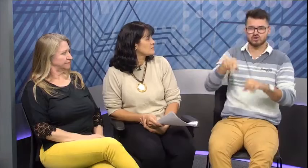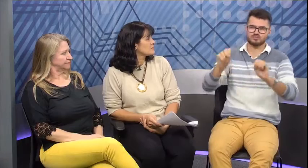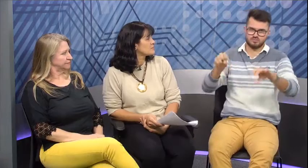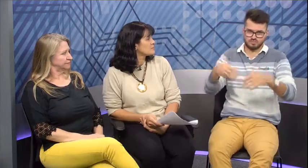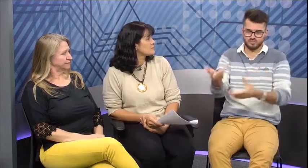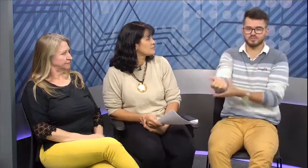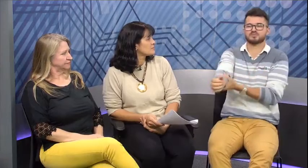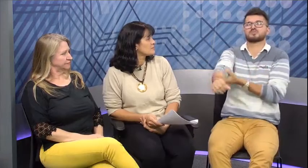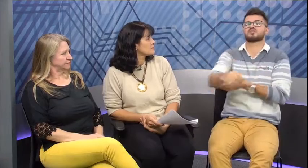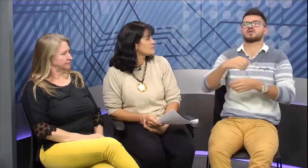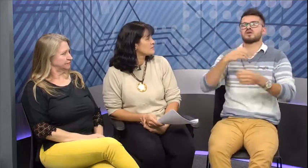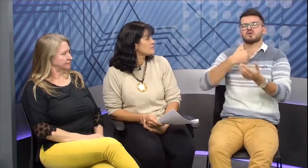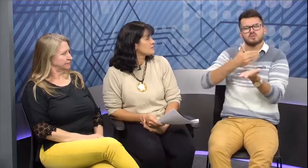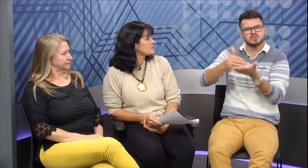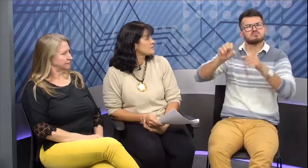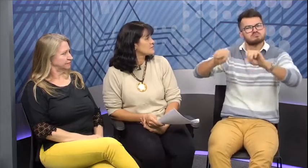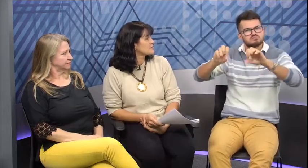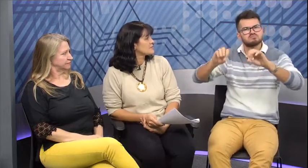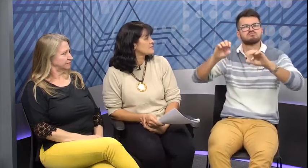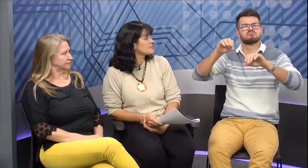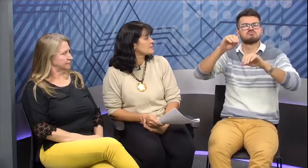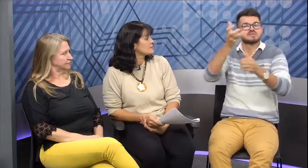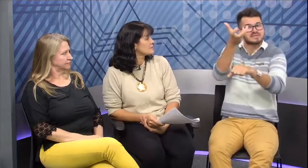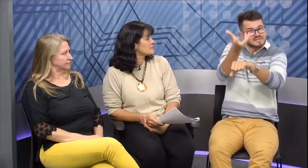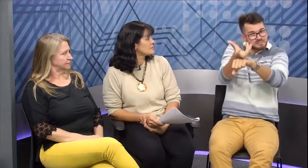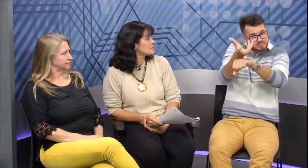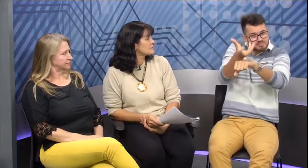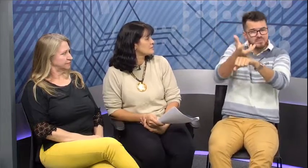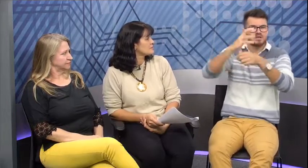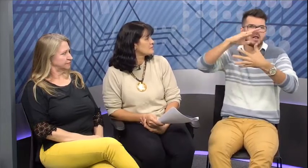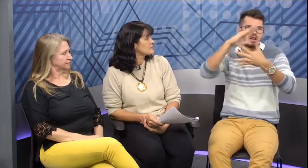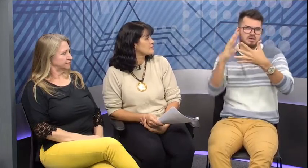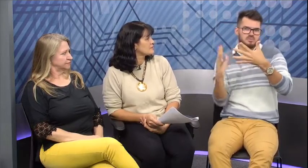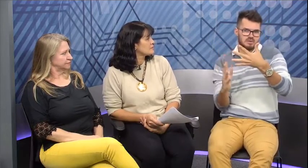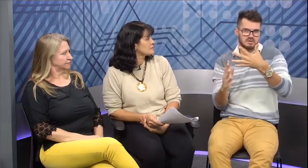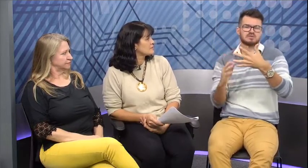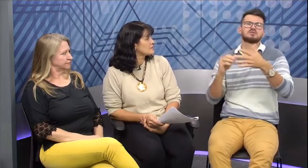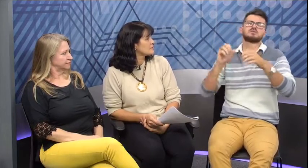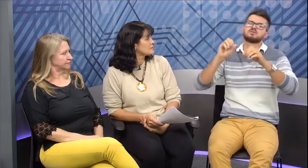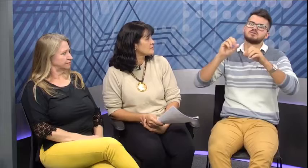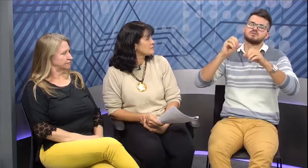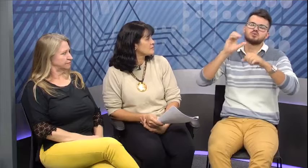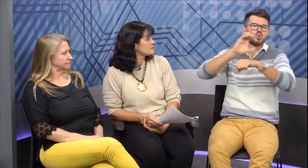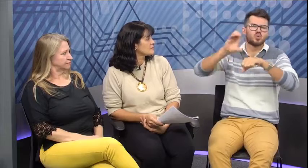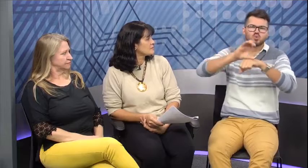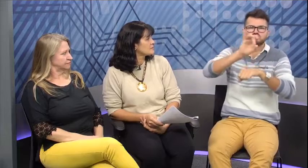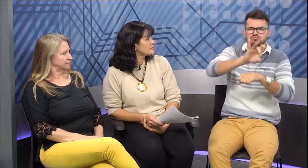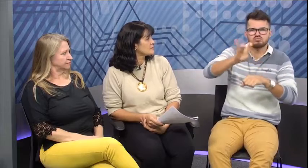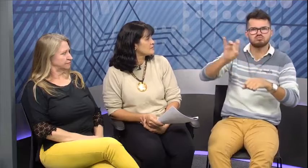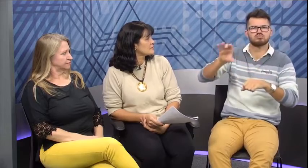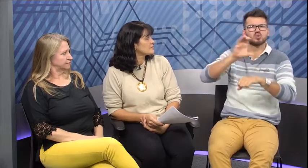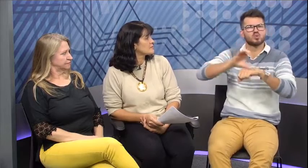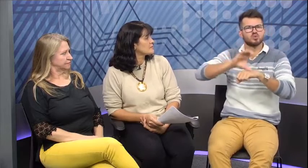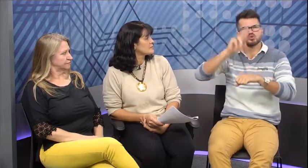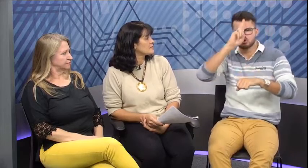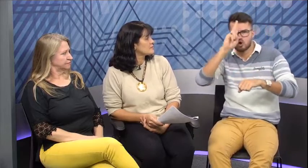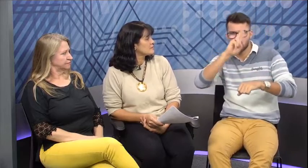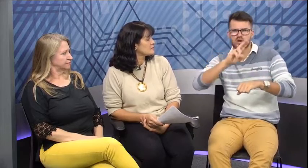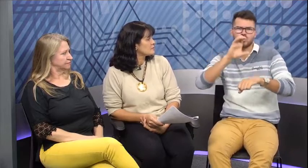ensino superior, no qual sou professor, né, e todos são ouvintes, e a disciplina que eu ministro é Libras, né? Então, em vários